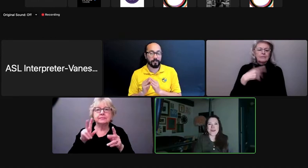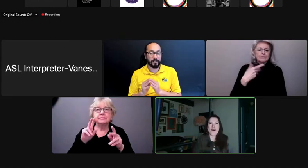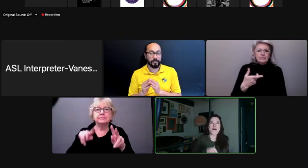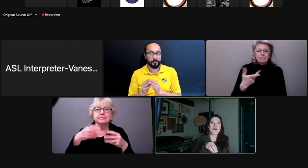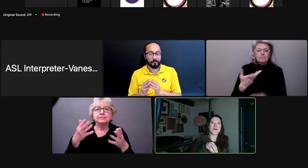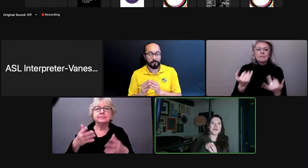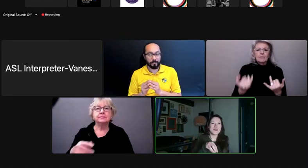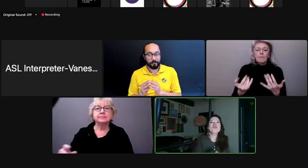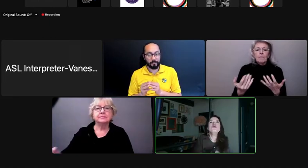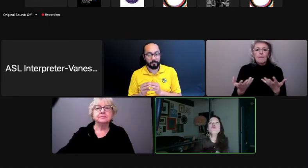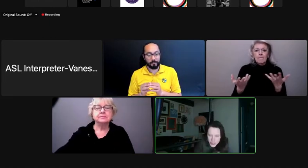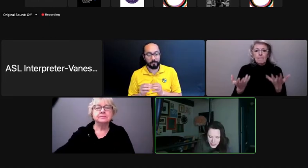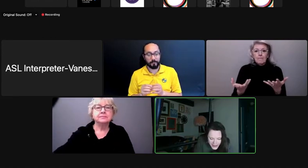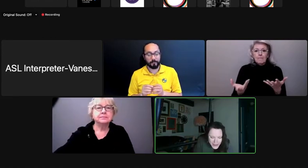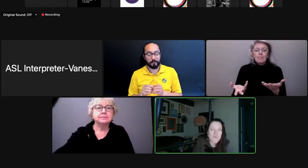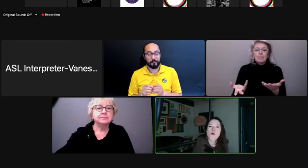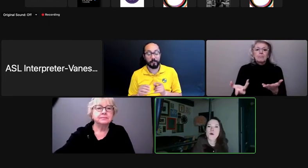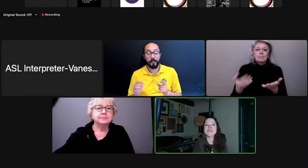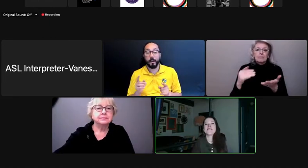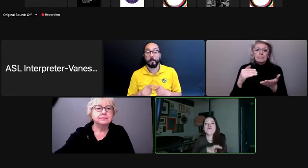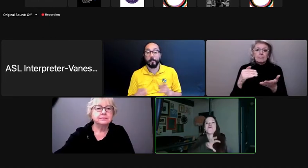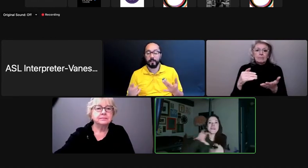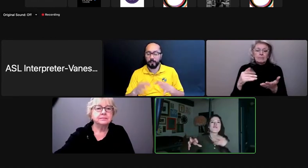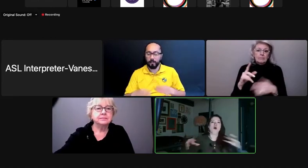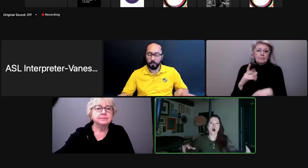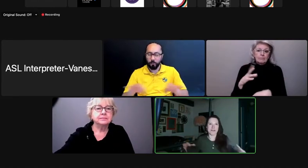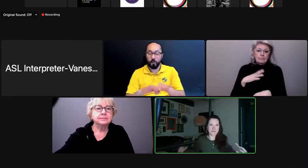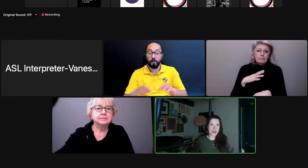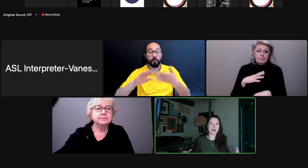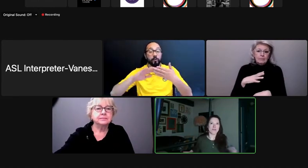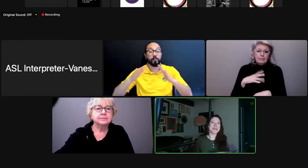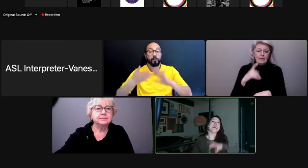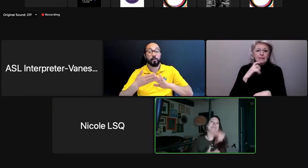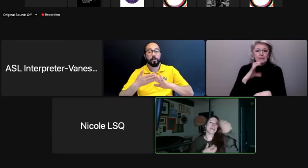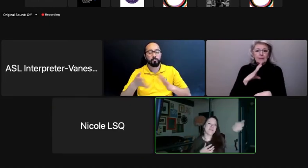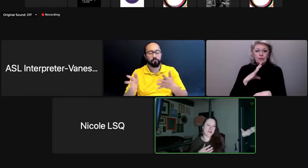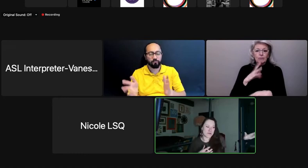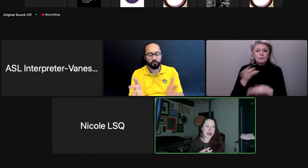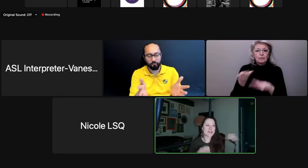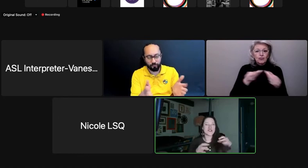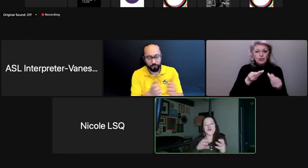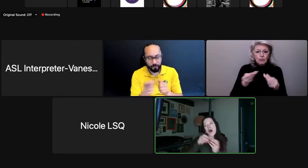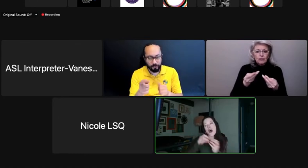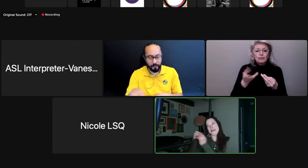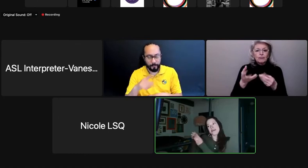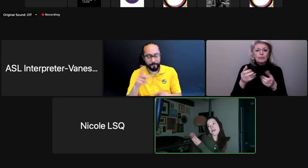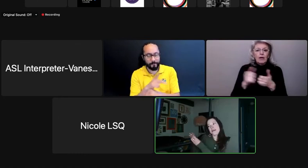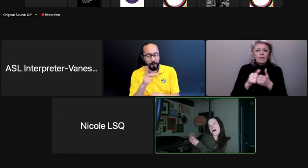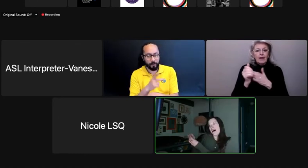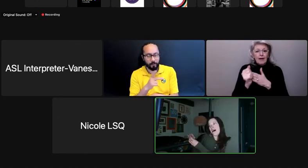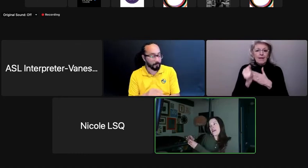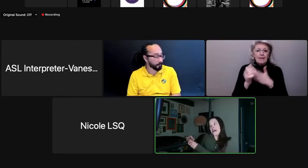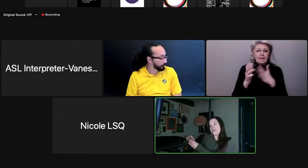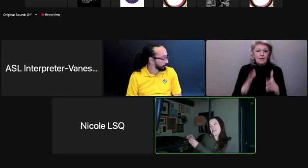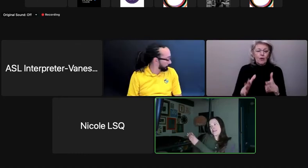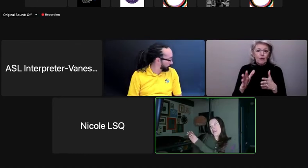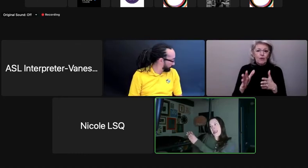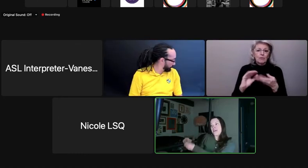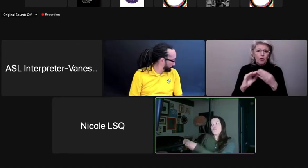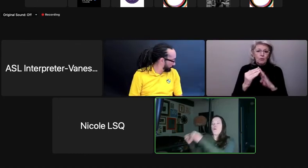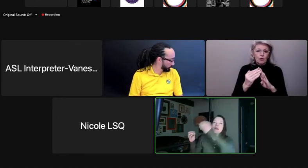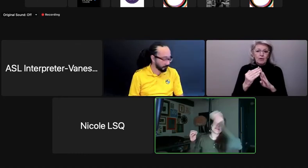donc encore une fois d'avoir des conversations avec des leaders communautaires